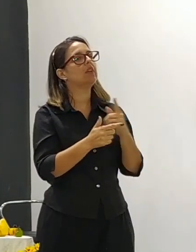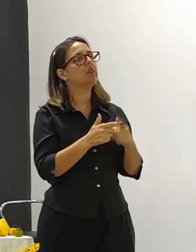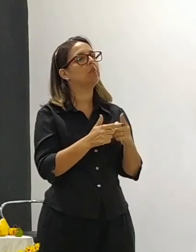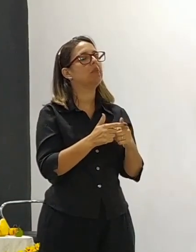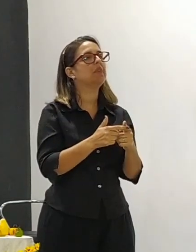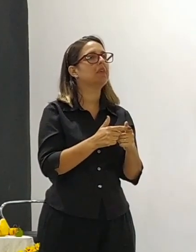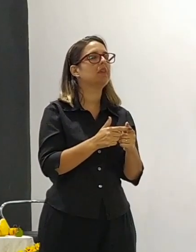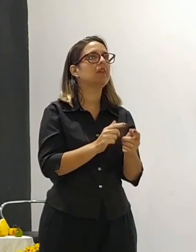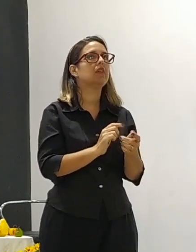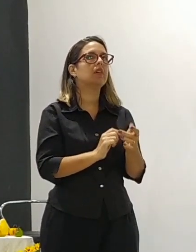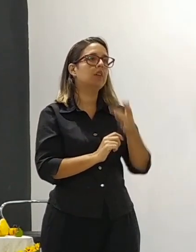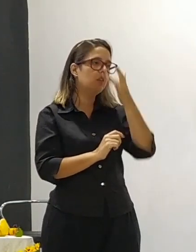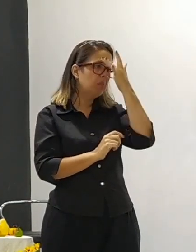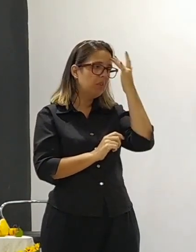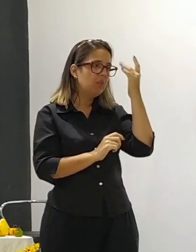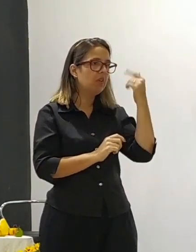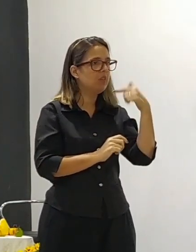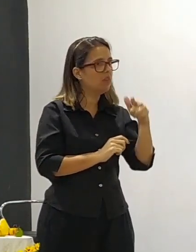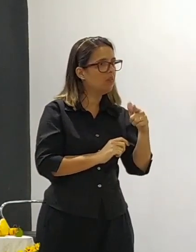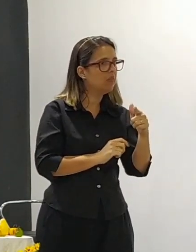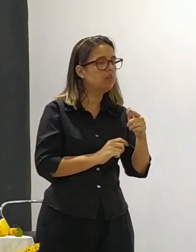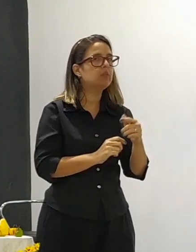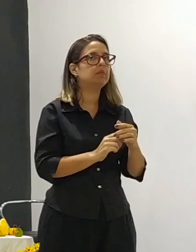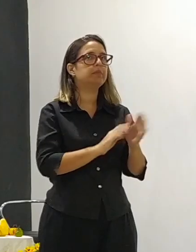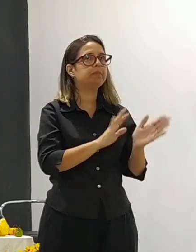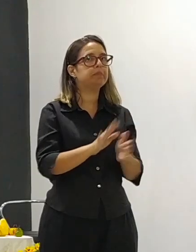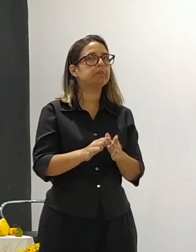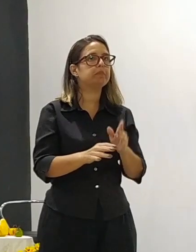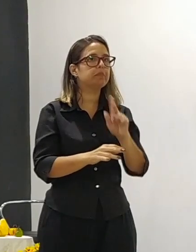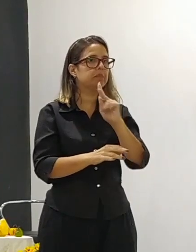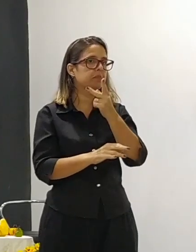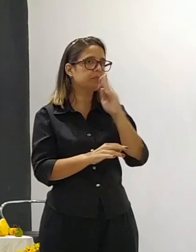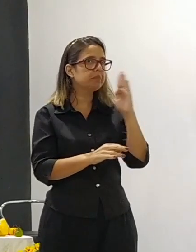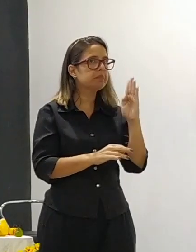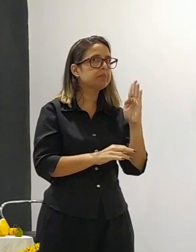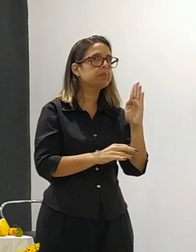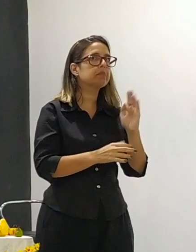vão? O autor da carta aos Hebreus, no capítulo 5,